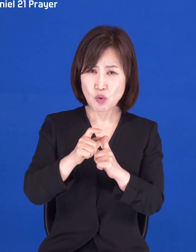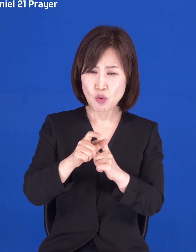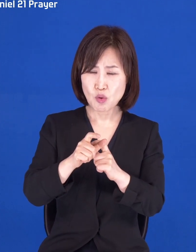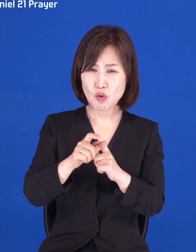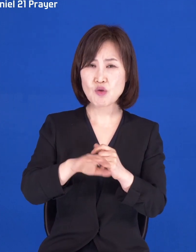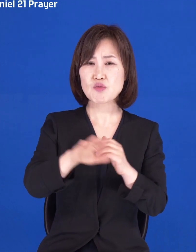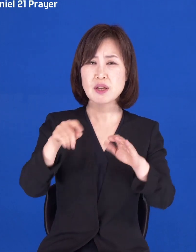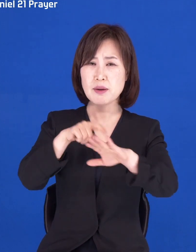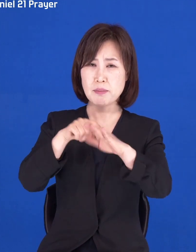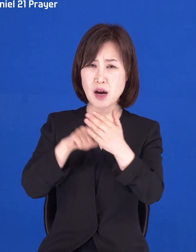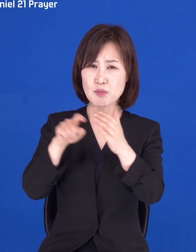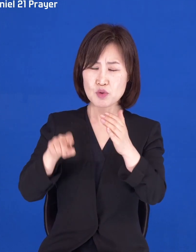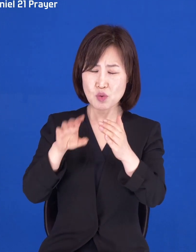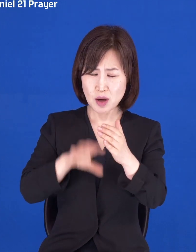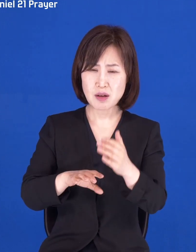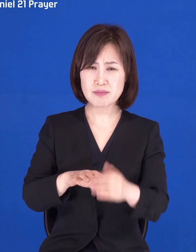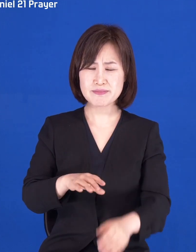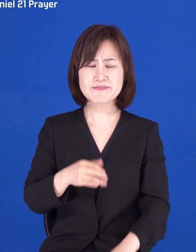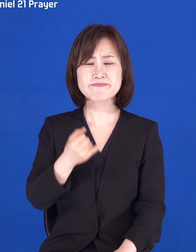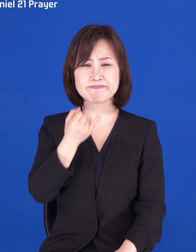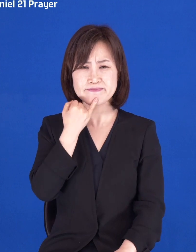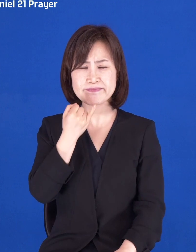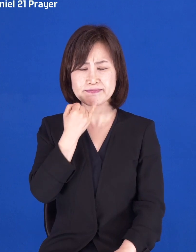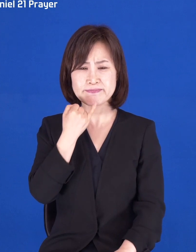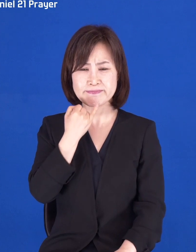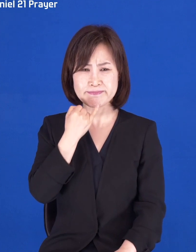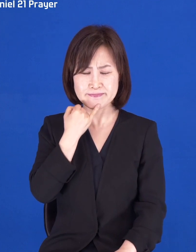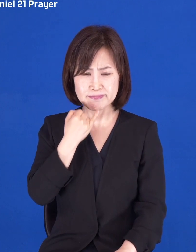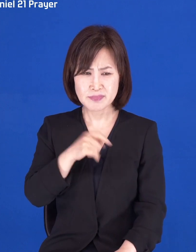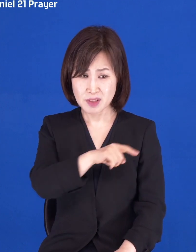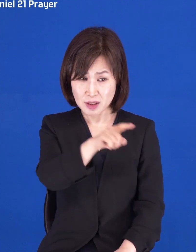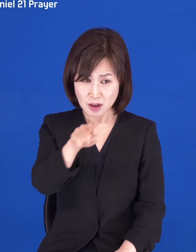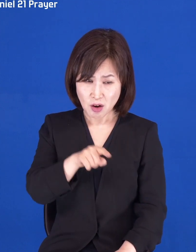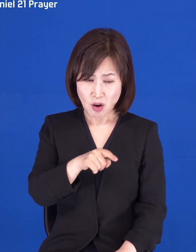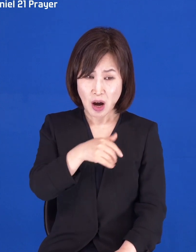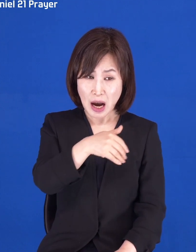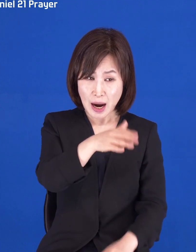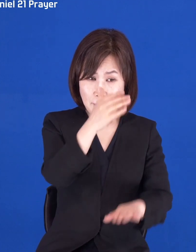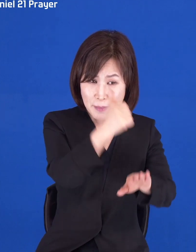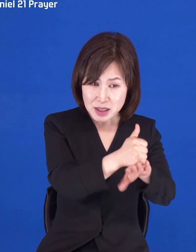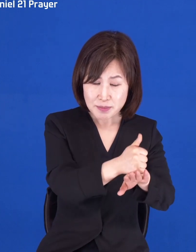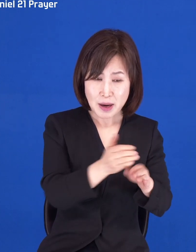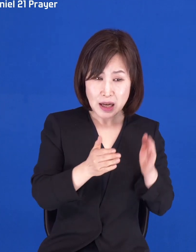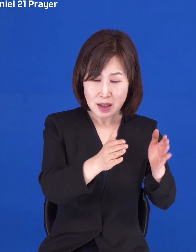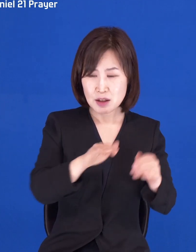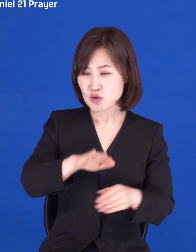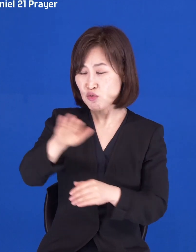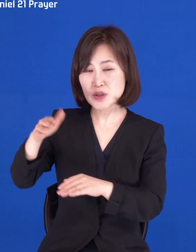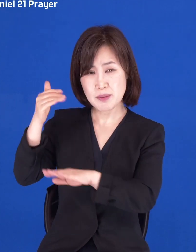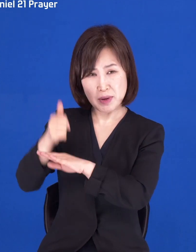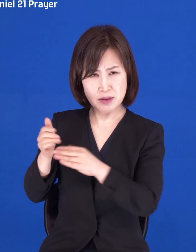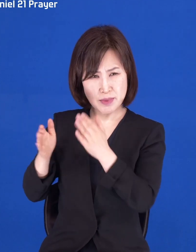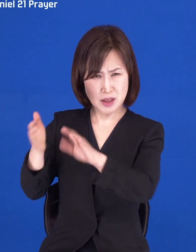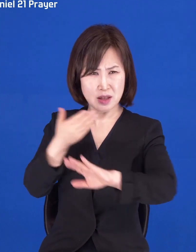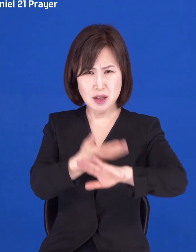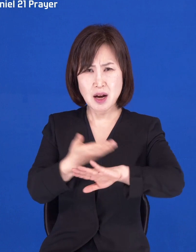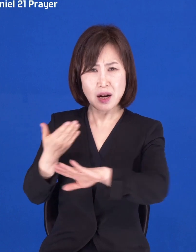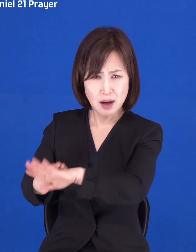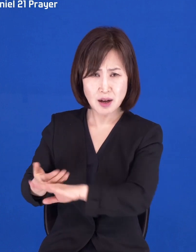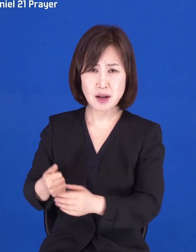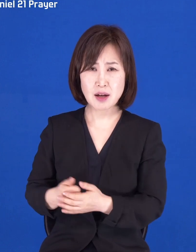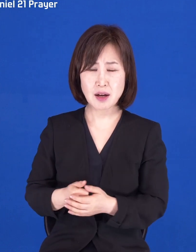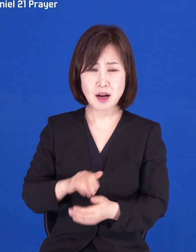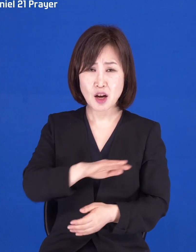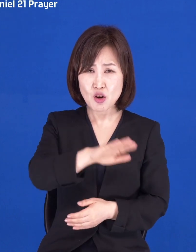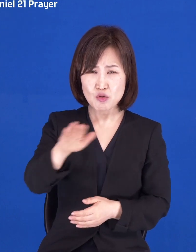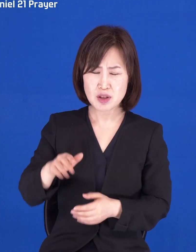가운데는, 그래 마음껏 비웃어라, 어차피 너희들이 가는 길과 우리들이 가는 길은 다르니까, 우리는 저기